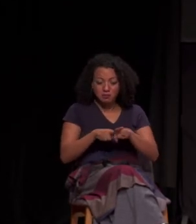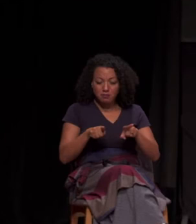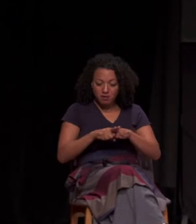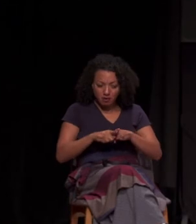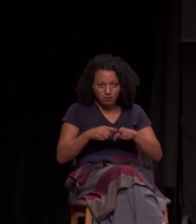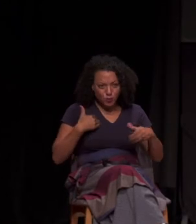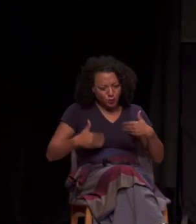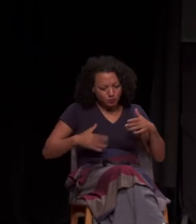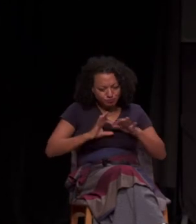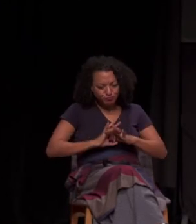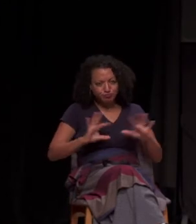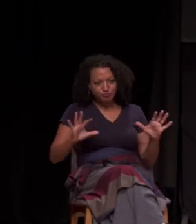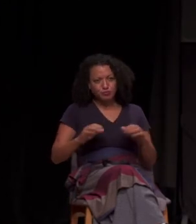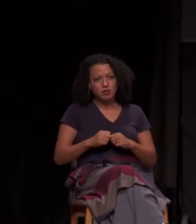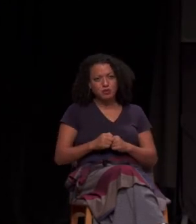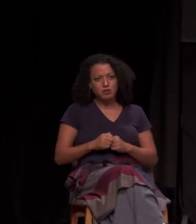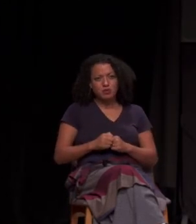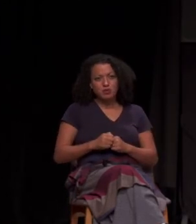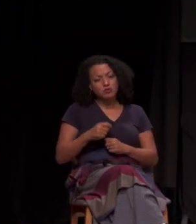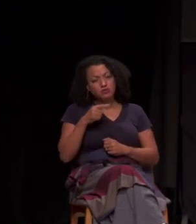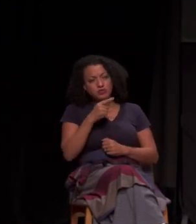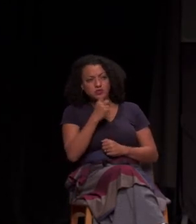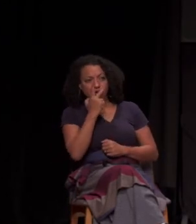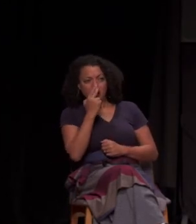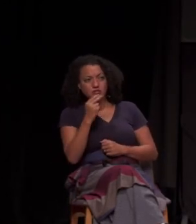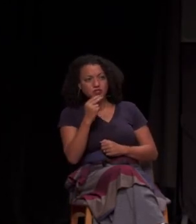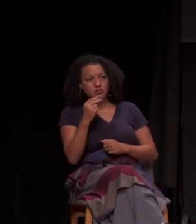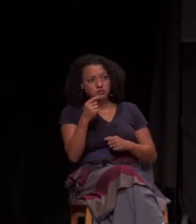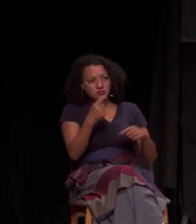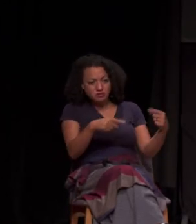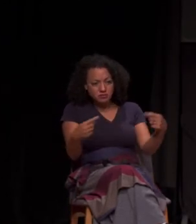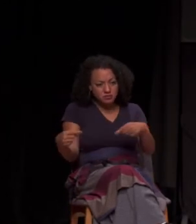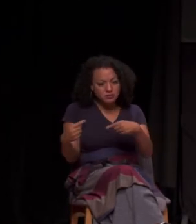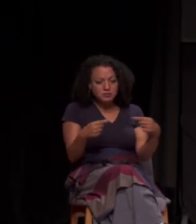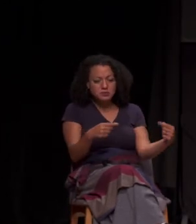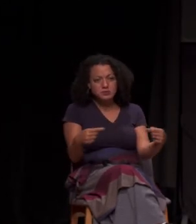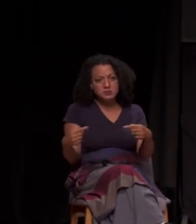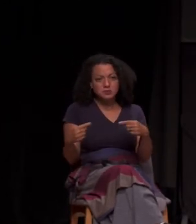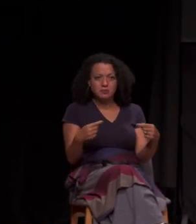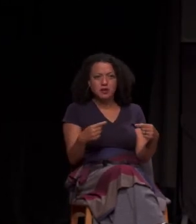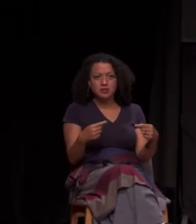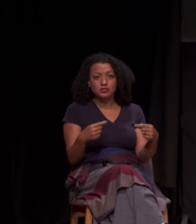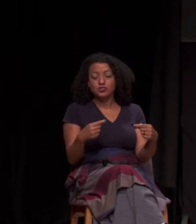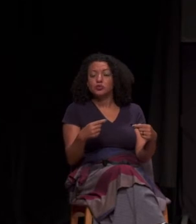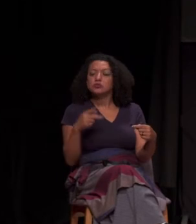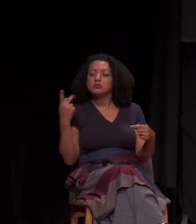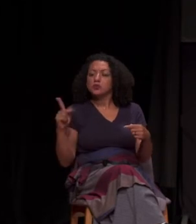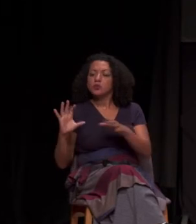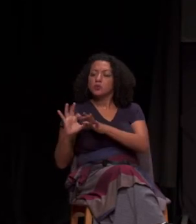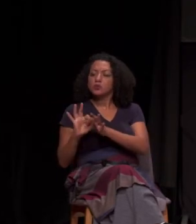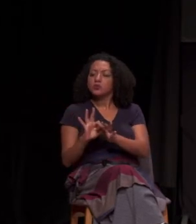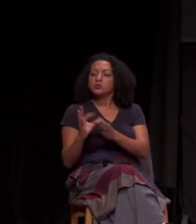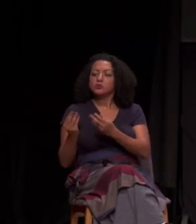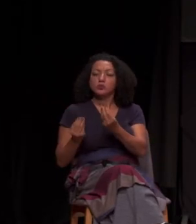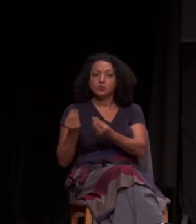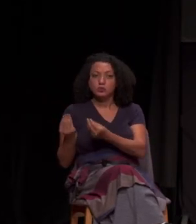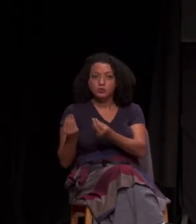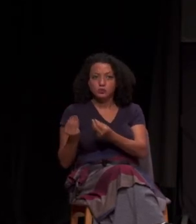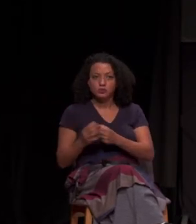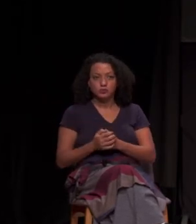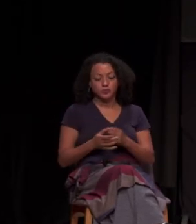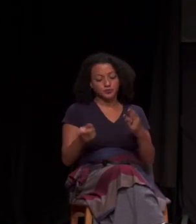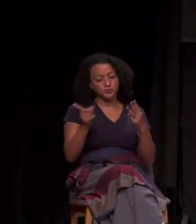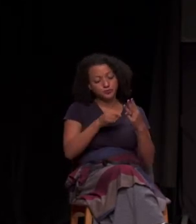Você encontra interlocuções nesse debate? Como ele acontece no seu contexto? E a